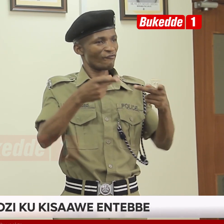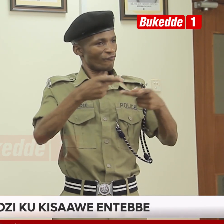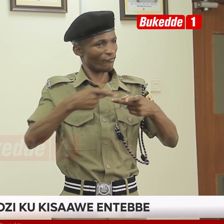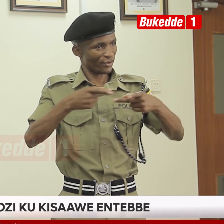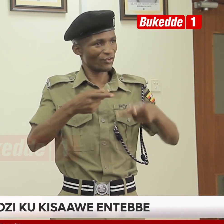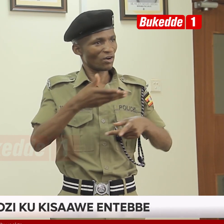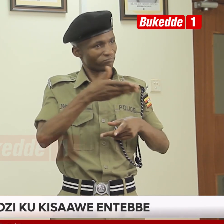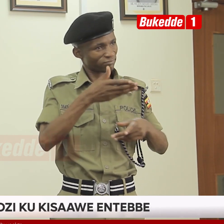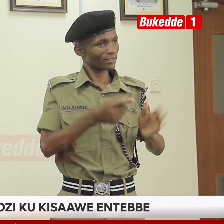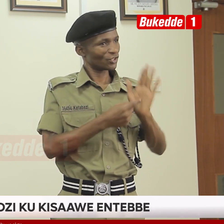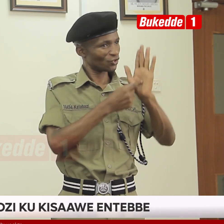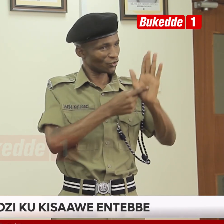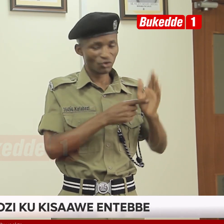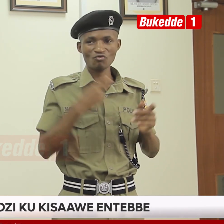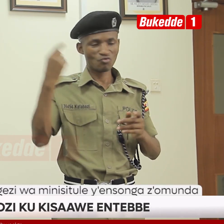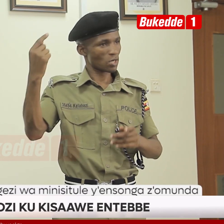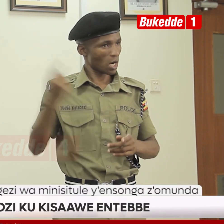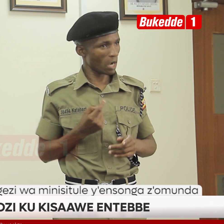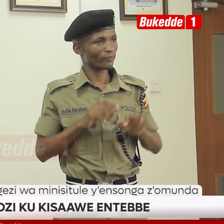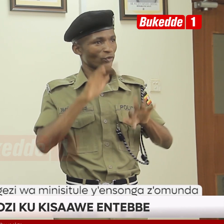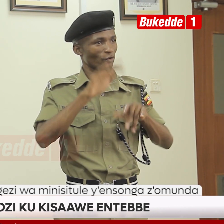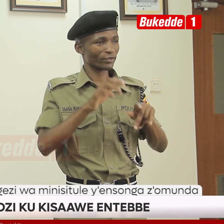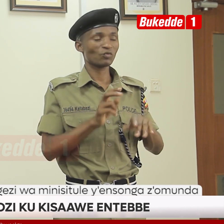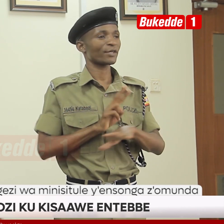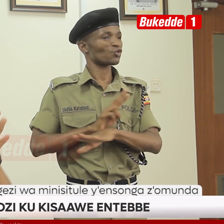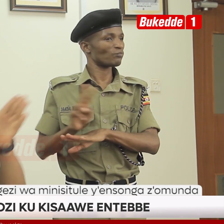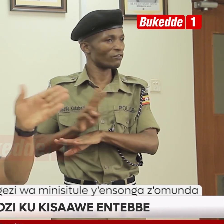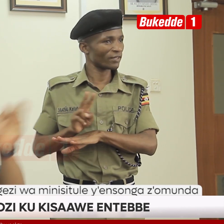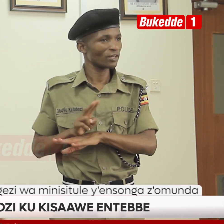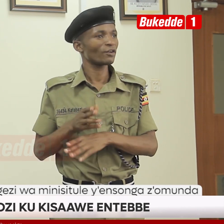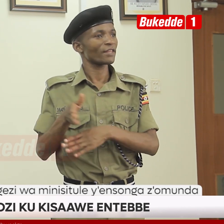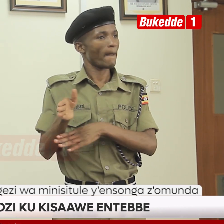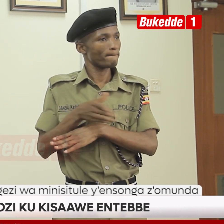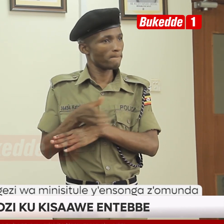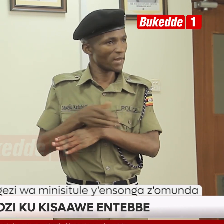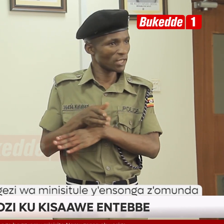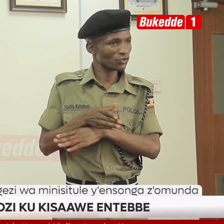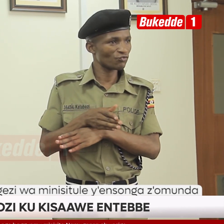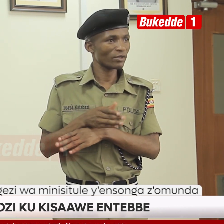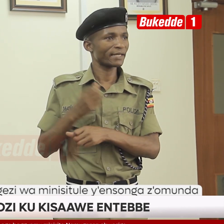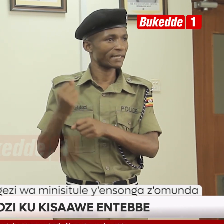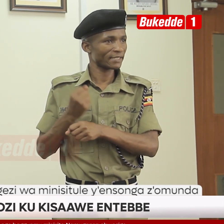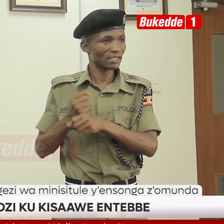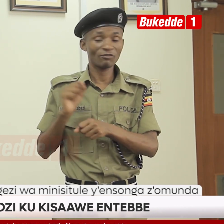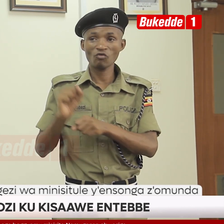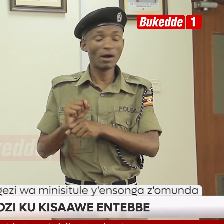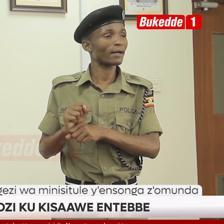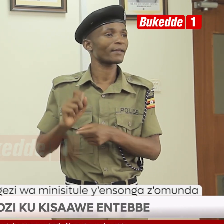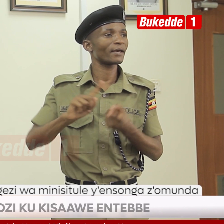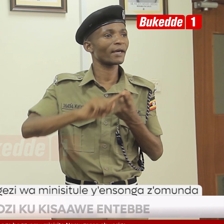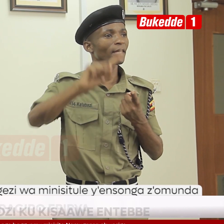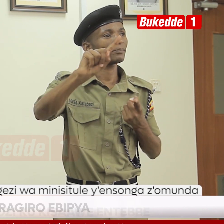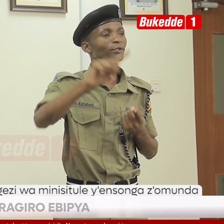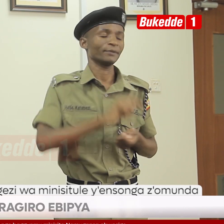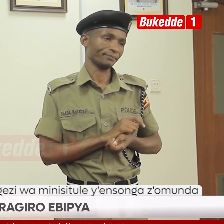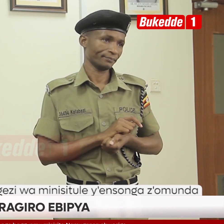ojja n'otutuukirira ffe nga abasupervisors ba immigration ya ekola ku airport Entebbe,